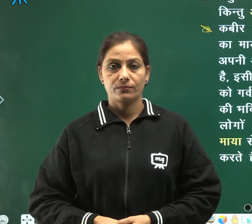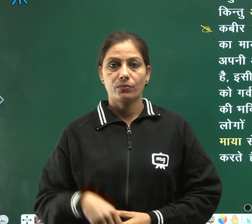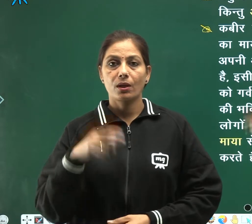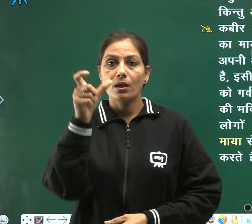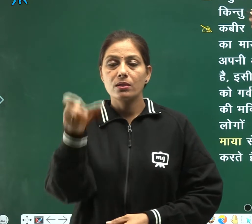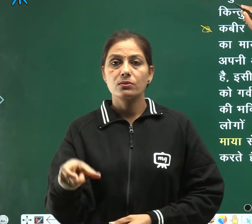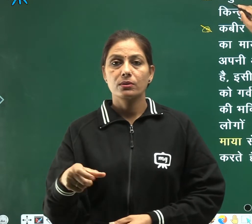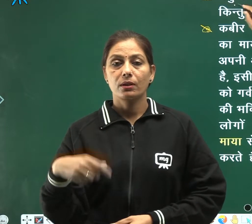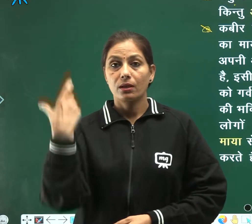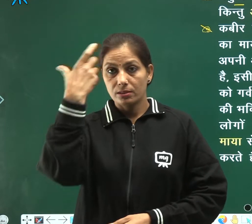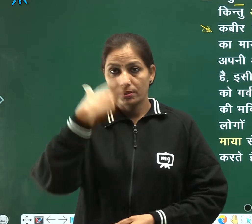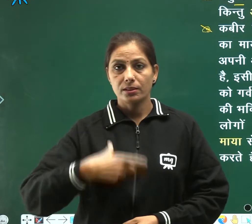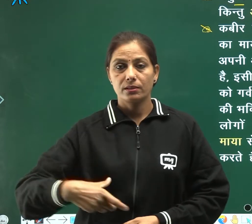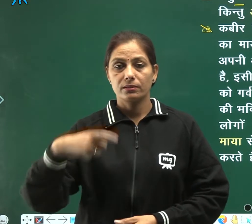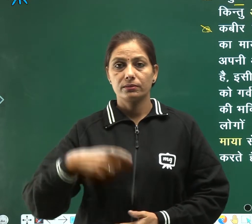मनुष्य का शरीर